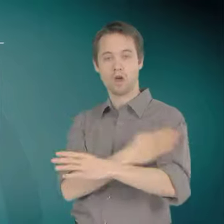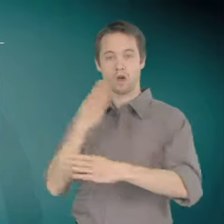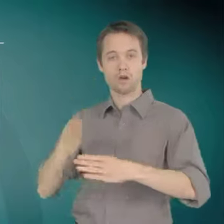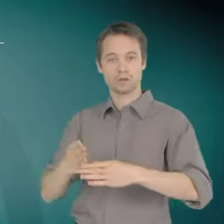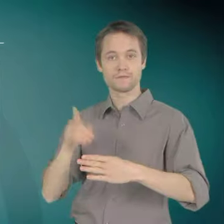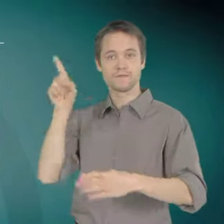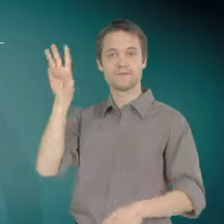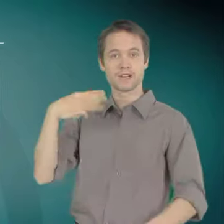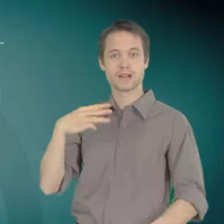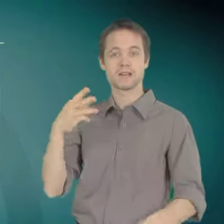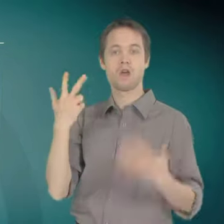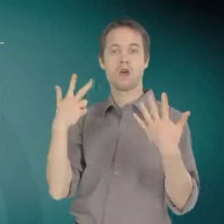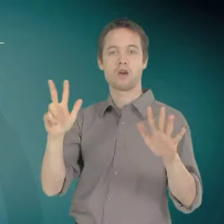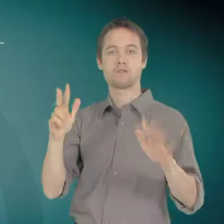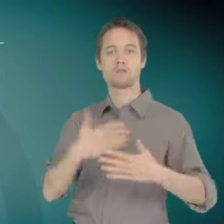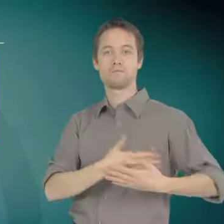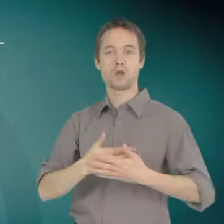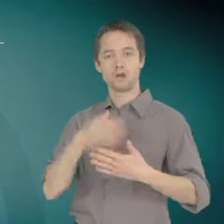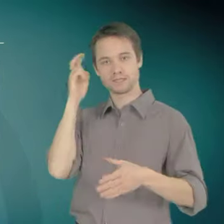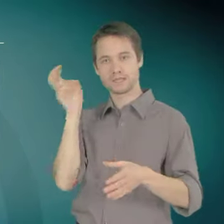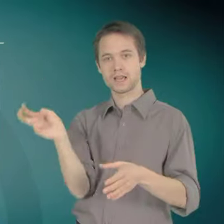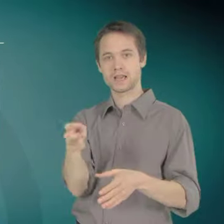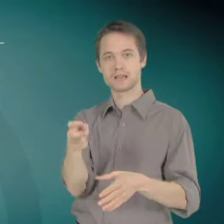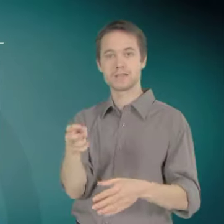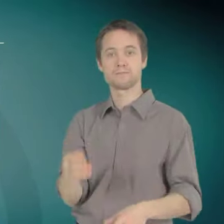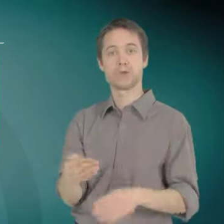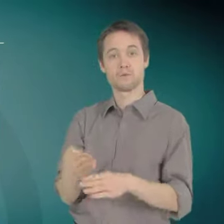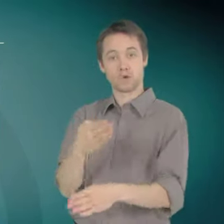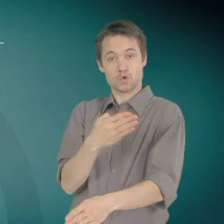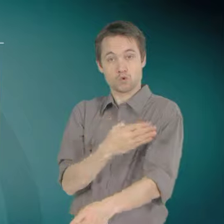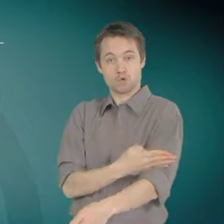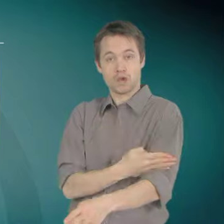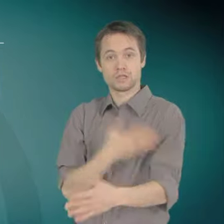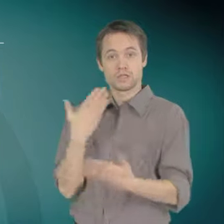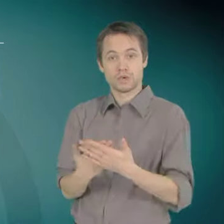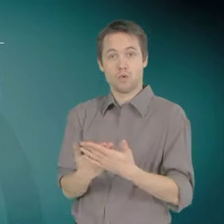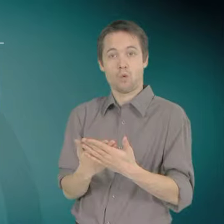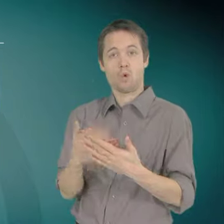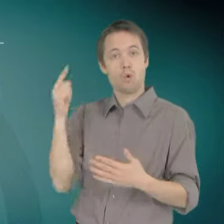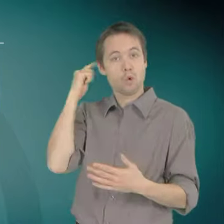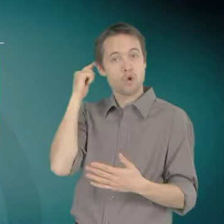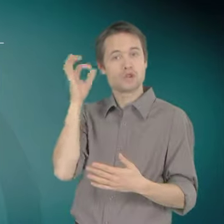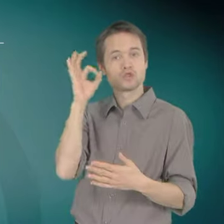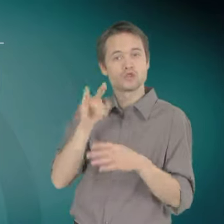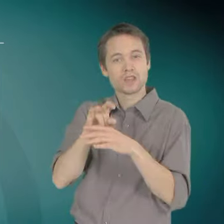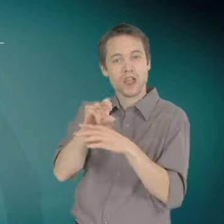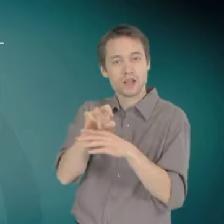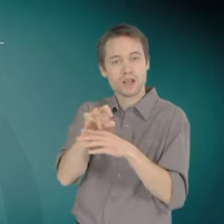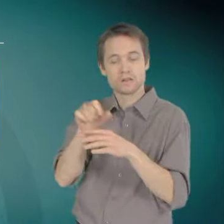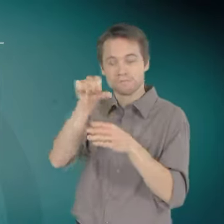gehörlos zur welt kommt in wien werden pro jahr 80 babys mit einem ci versorgt bei der herkömmlichen operation